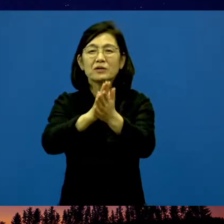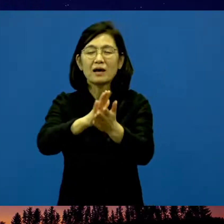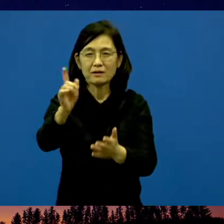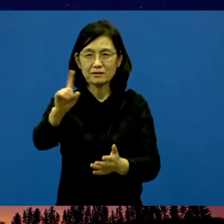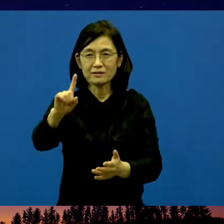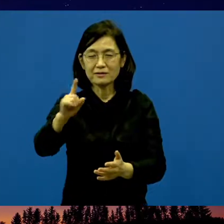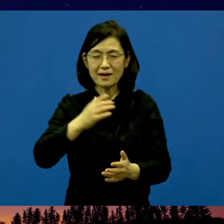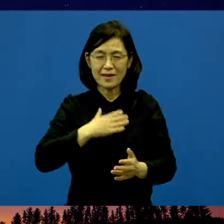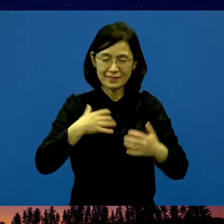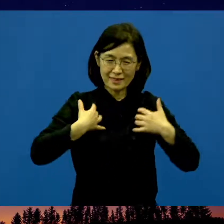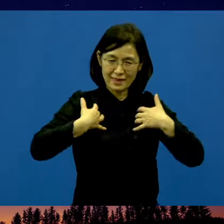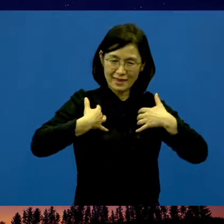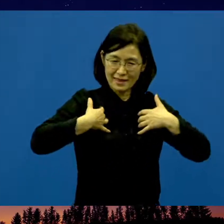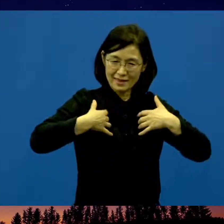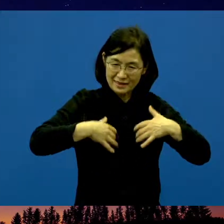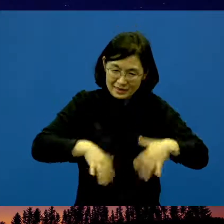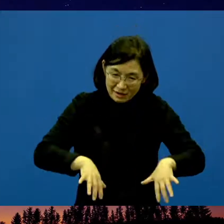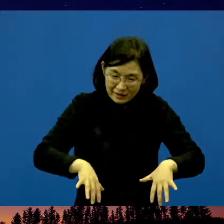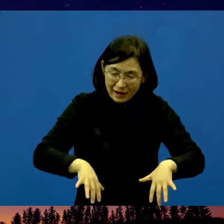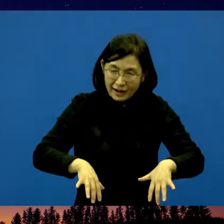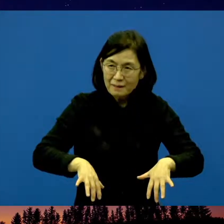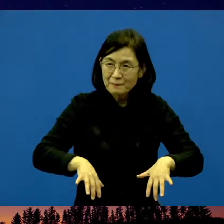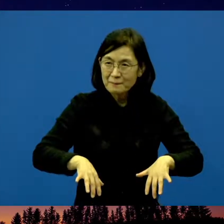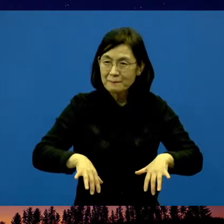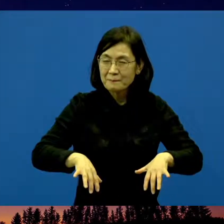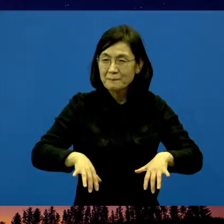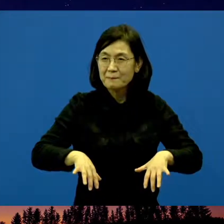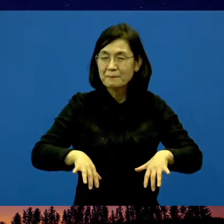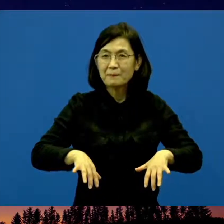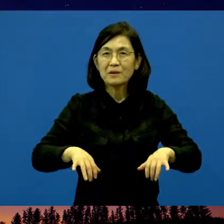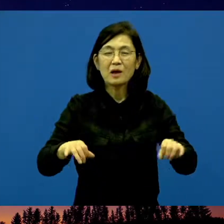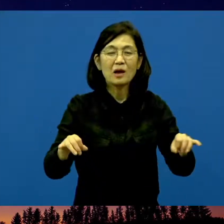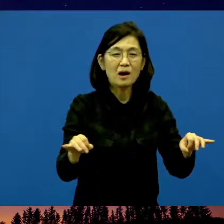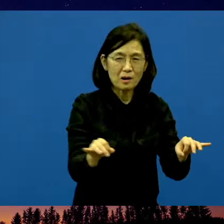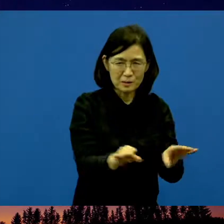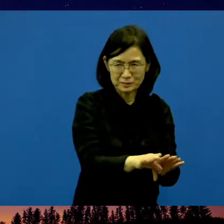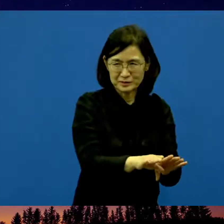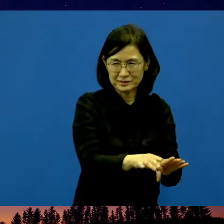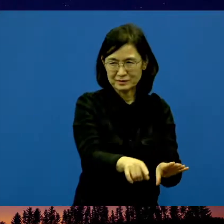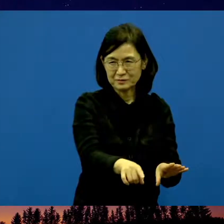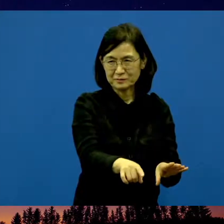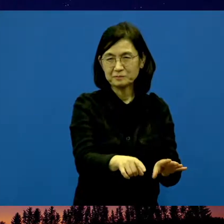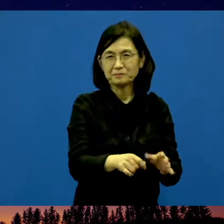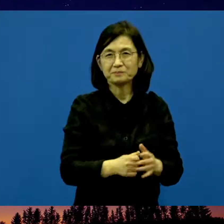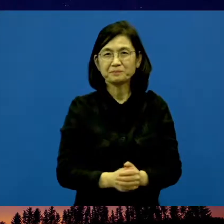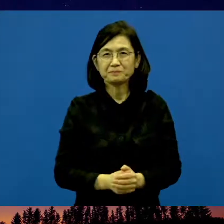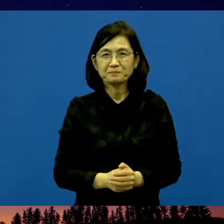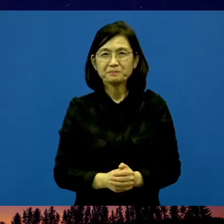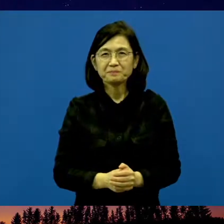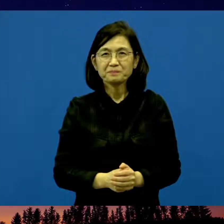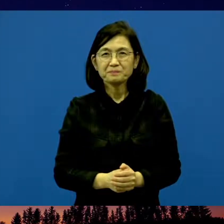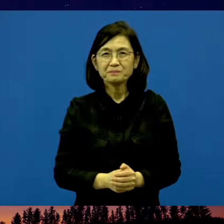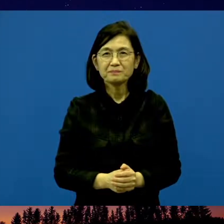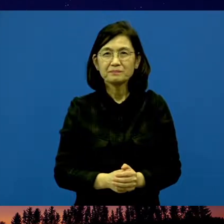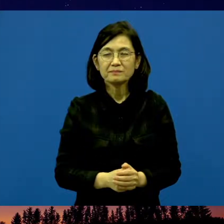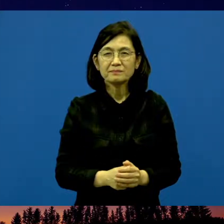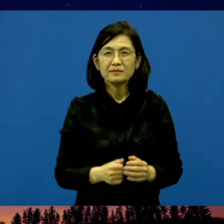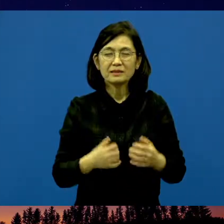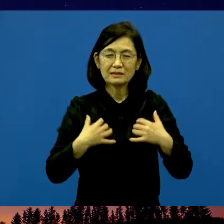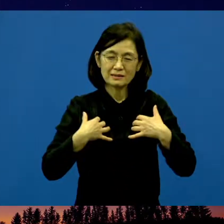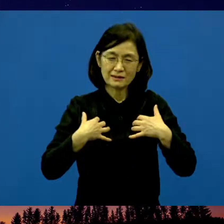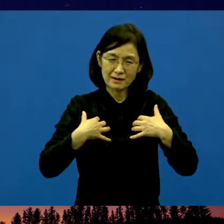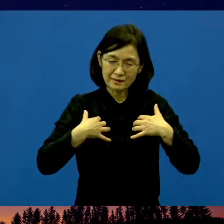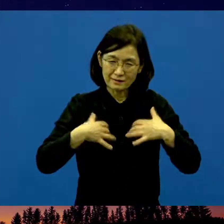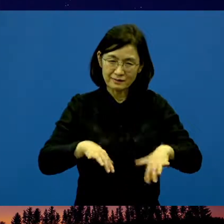있는 연약함들이 하나하나 벗겨져 가야 돼요. 우리 안에 있는 연약함들이 있어요. 그리고 그 연약함들이